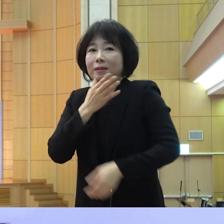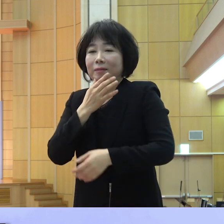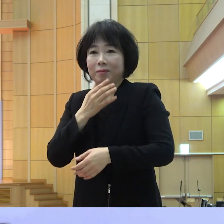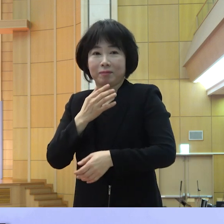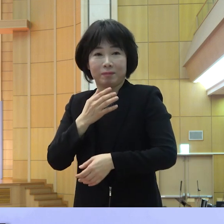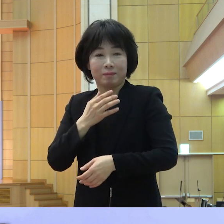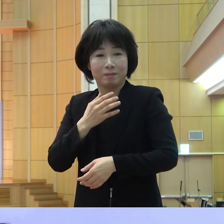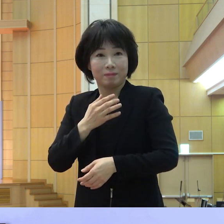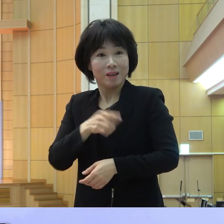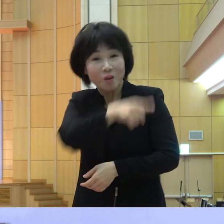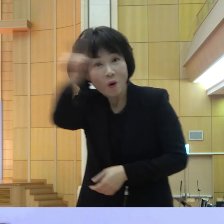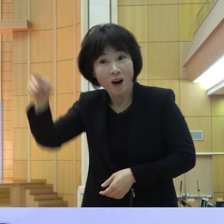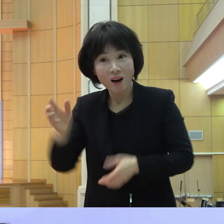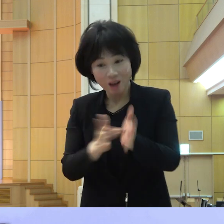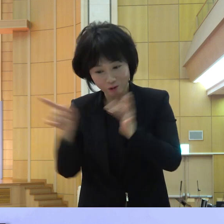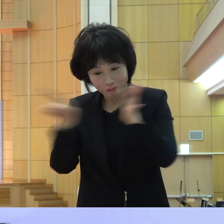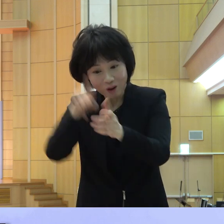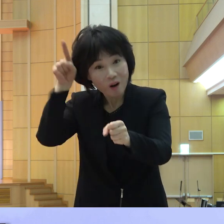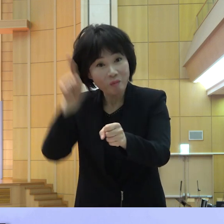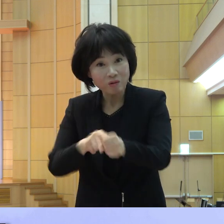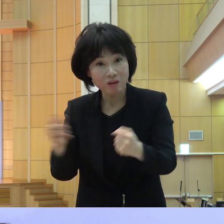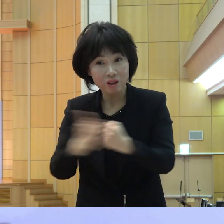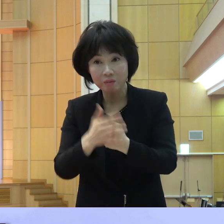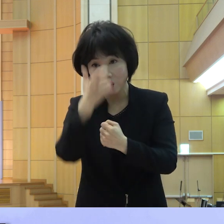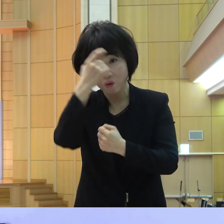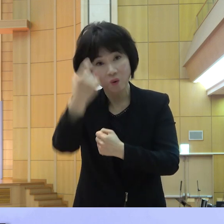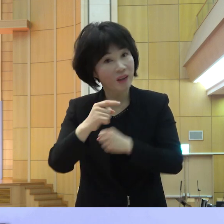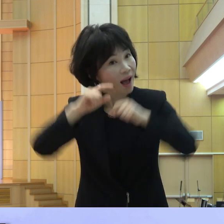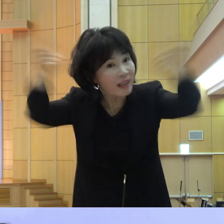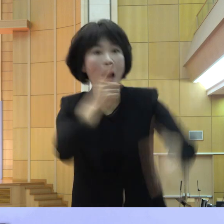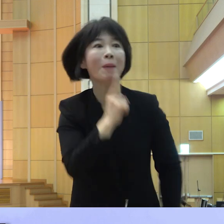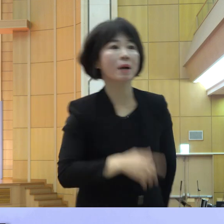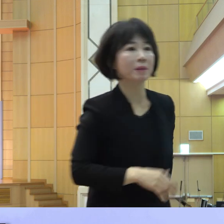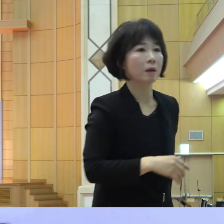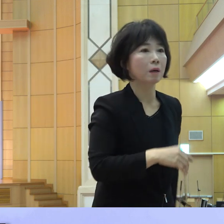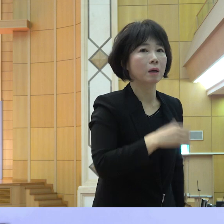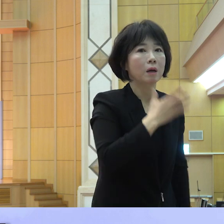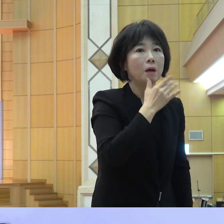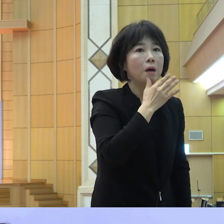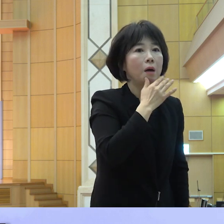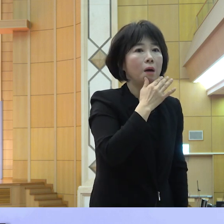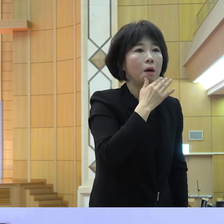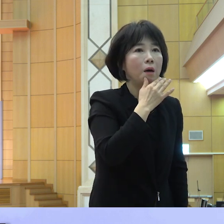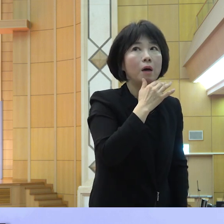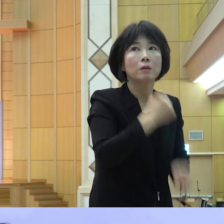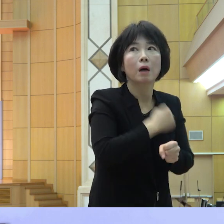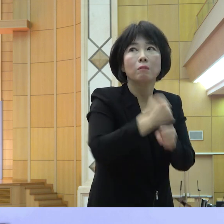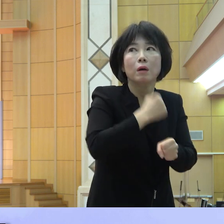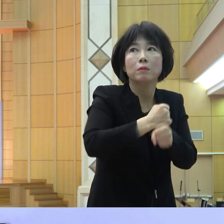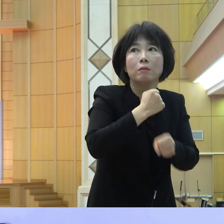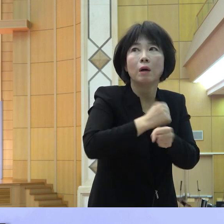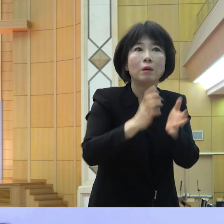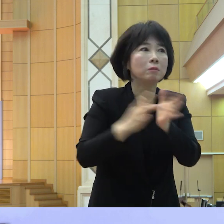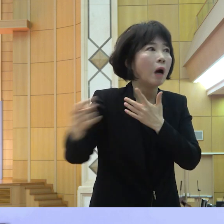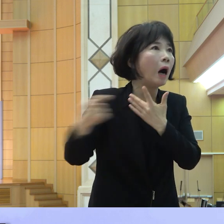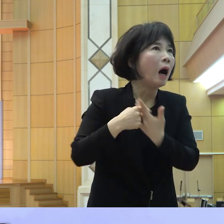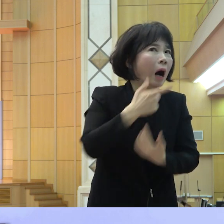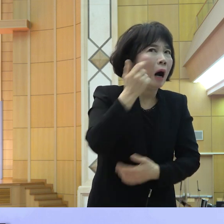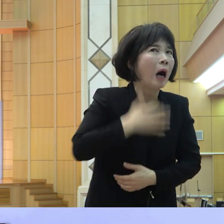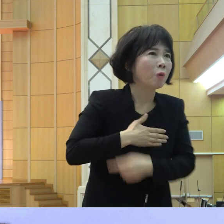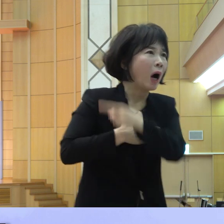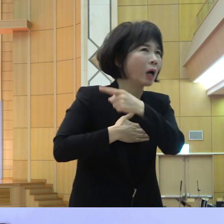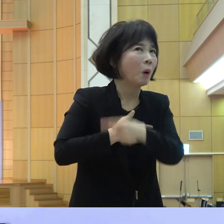까닭이 아니오 떡을 먹고 배부른 까닭이로다. 썩는 양식 어차피 우리는 먹어도 썩잖아요.